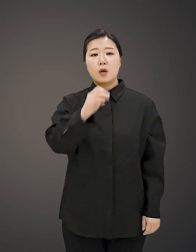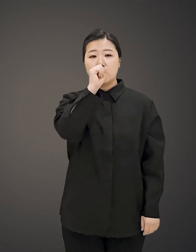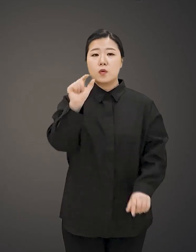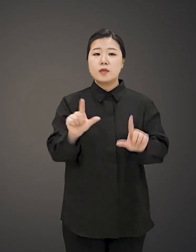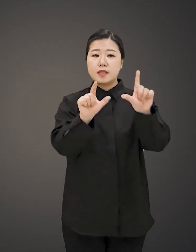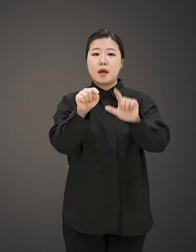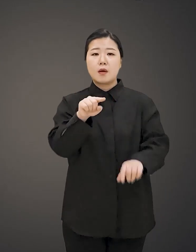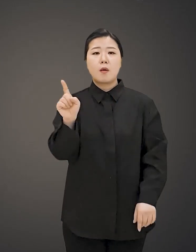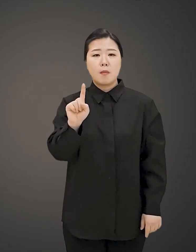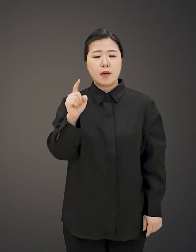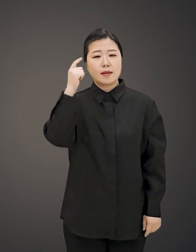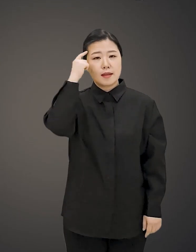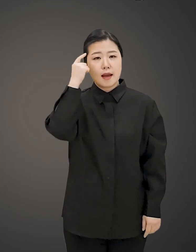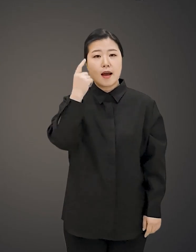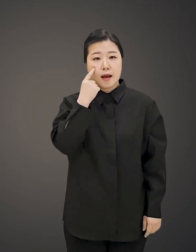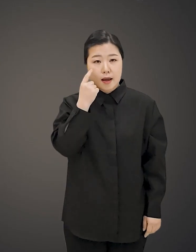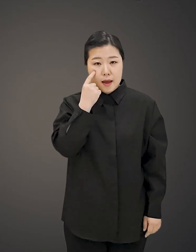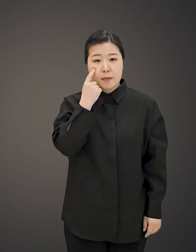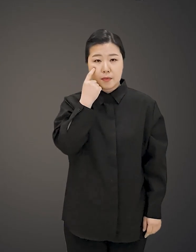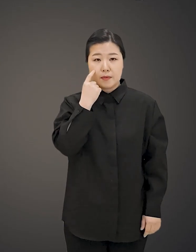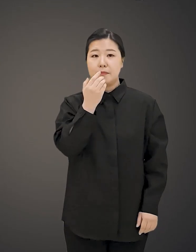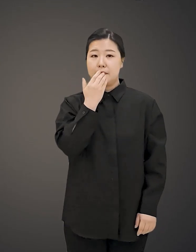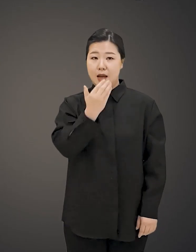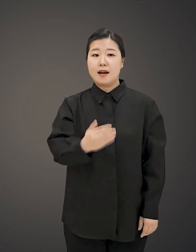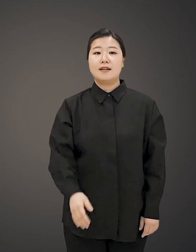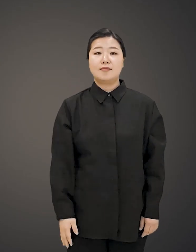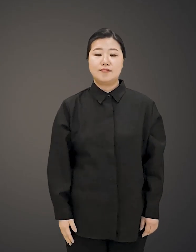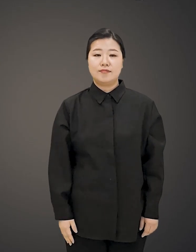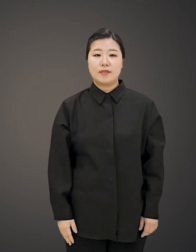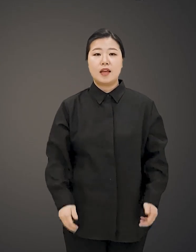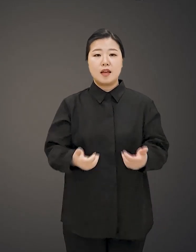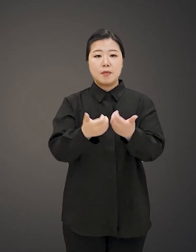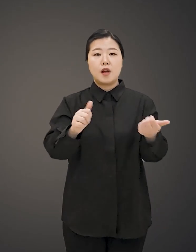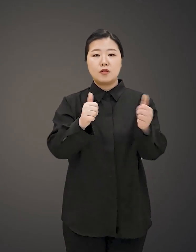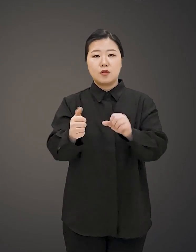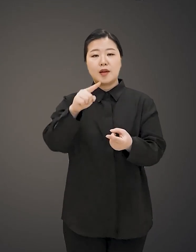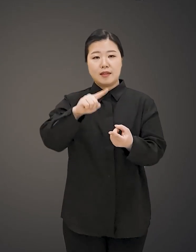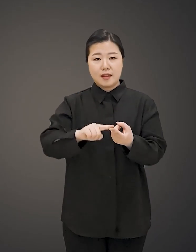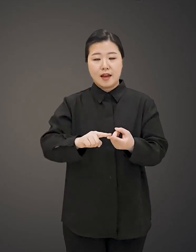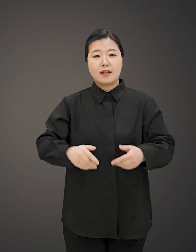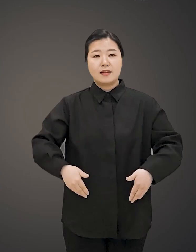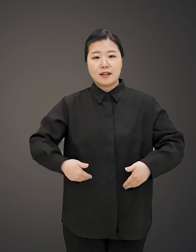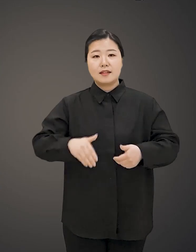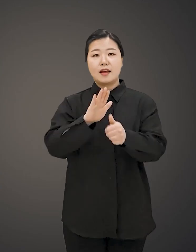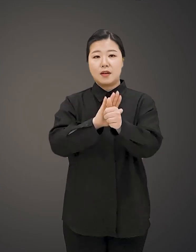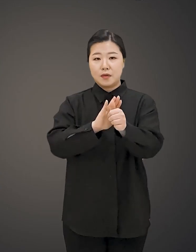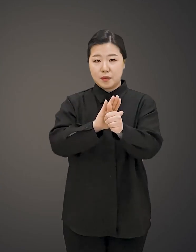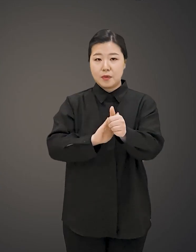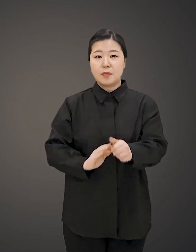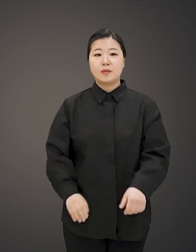어떤 삶이 좋은 삶일까를 떠올리게 하는 이별과 죽음에 대한 따뜻한 위로.